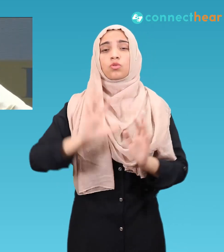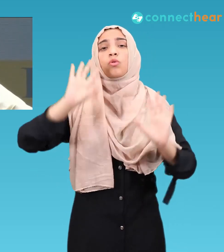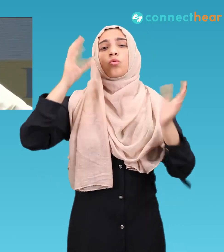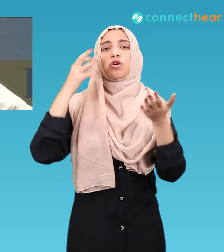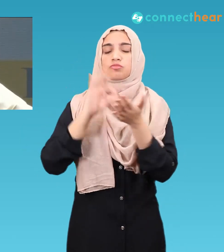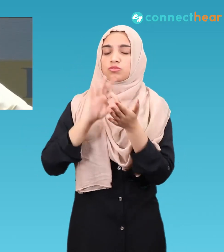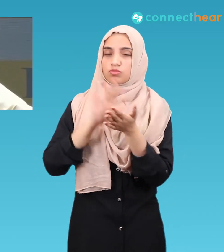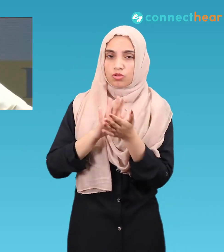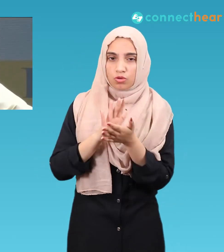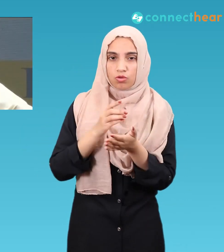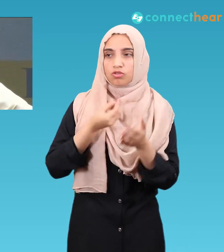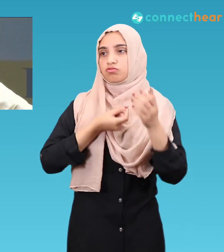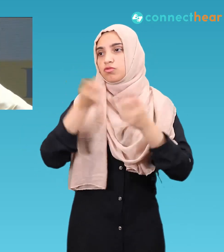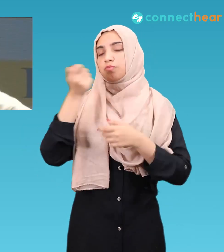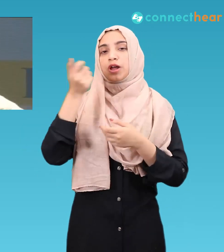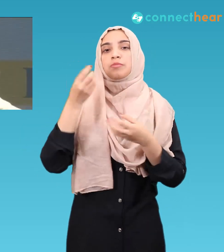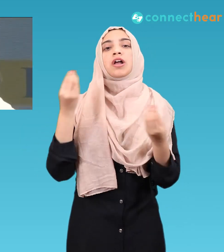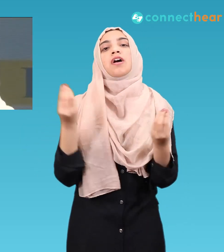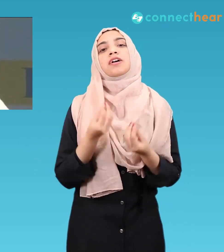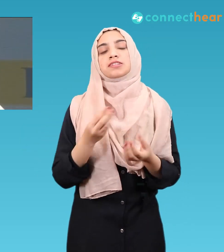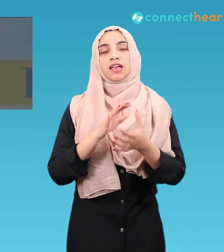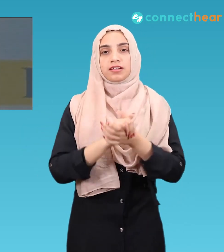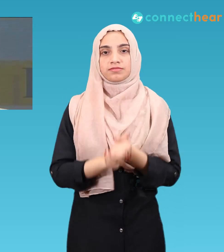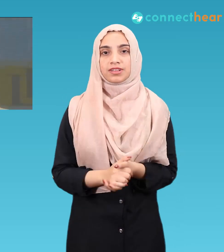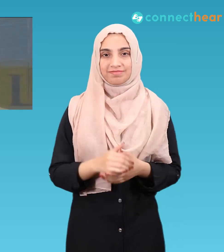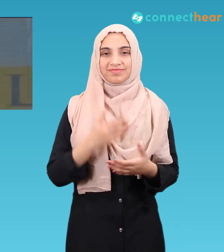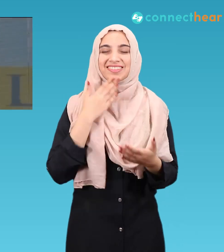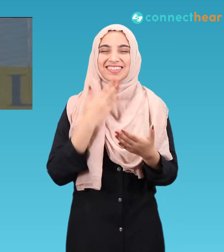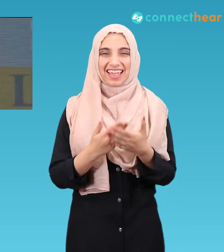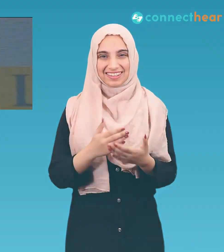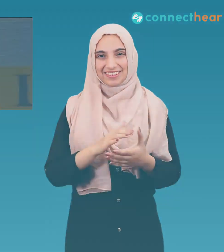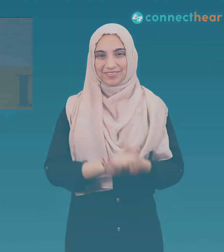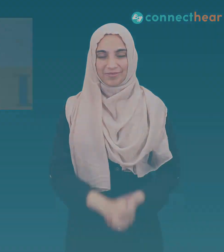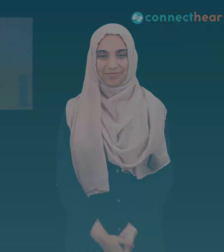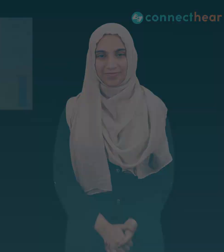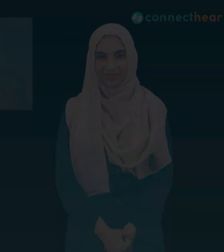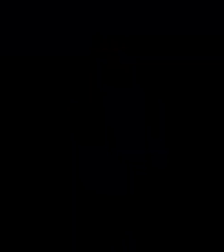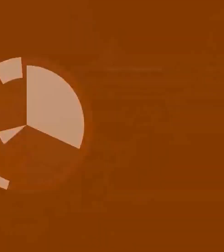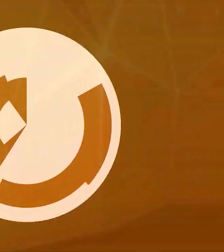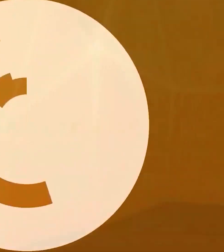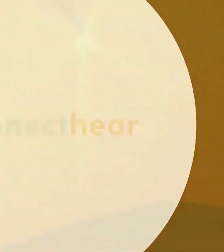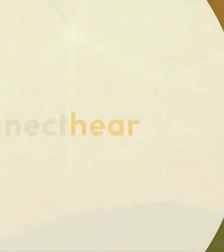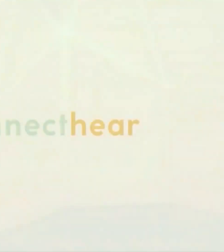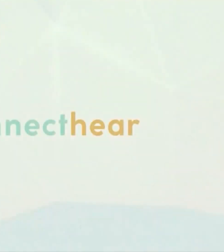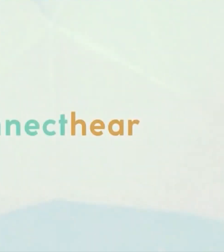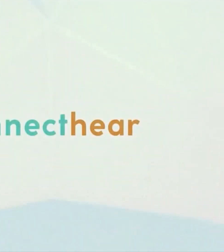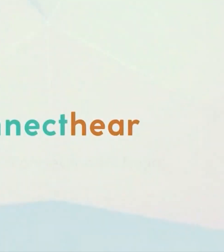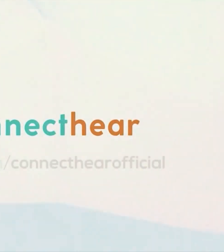بہت بہت شکریہ۔ وزیر